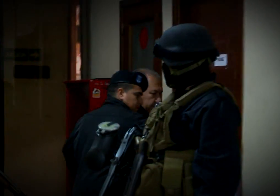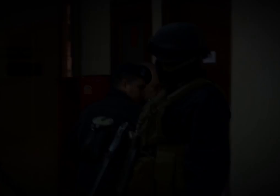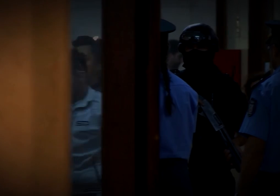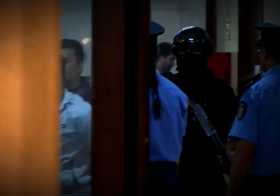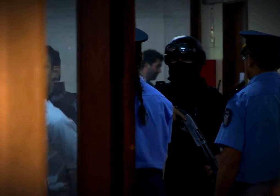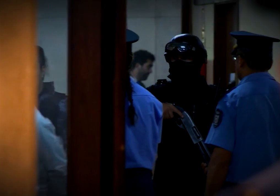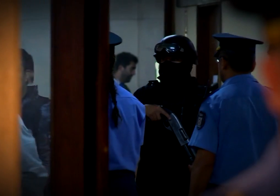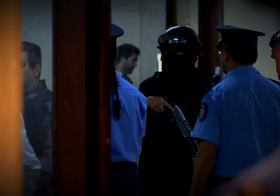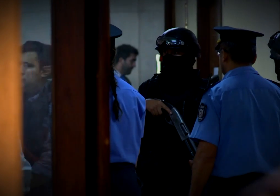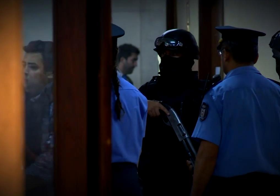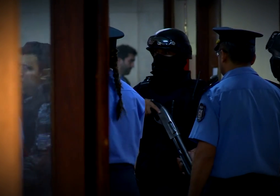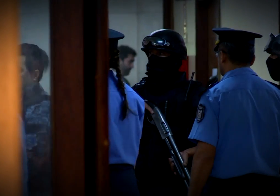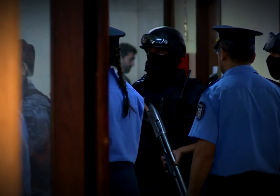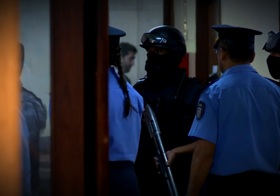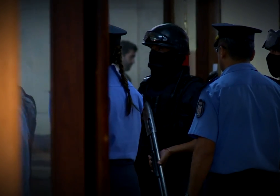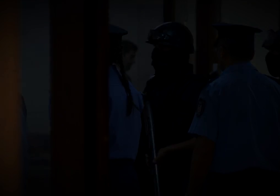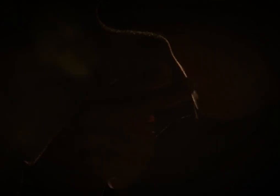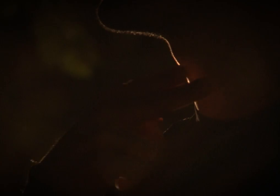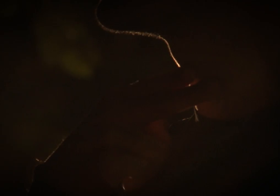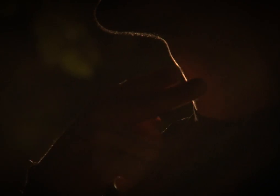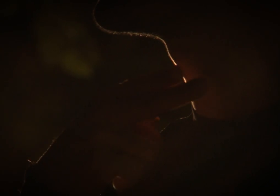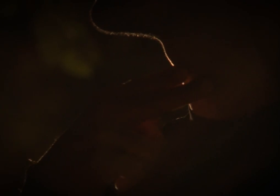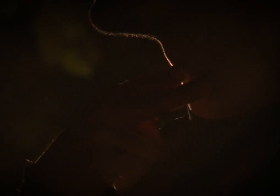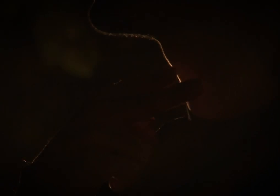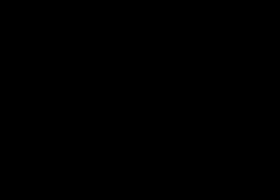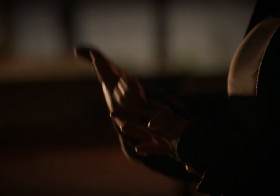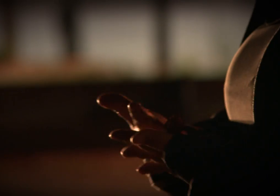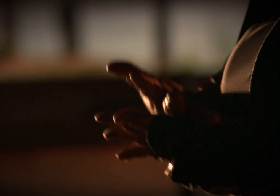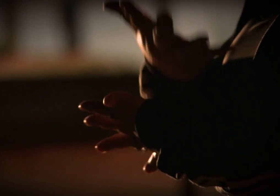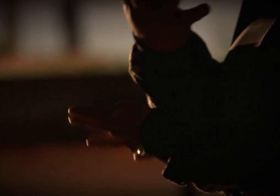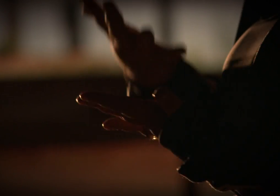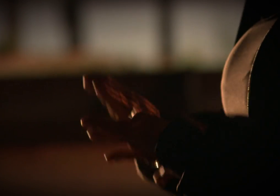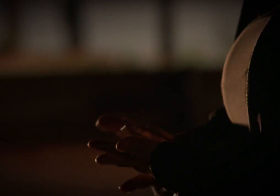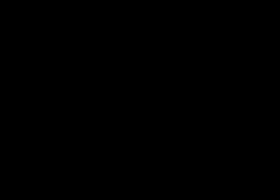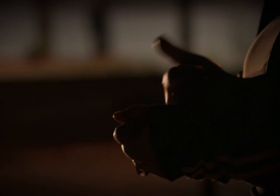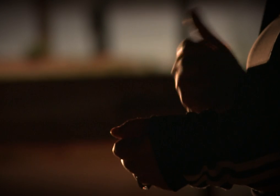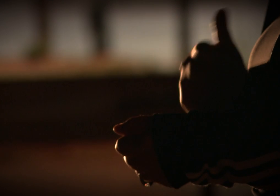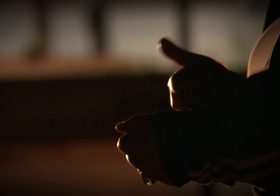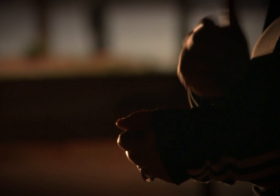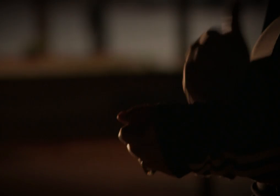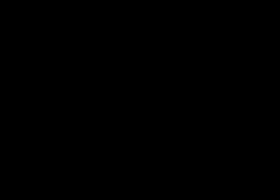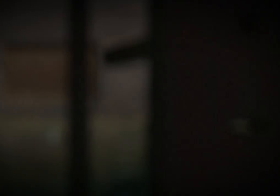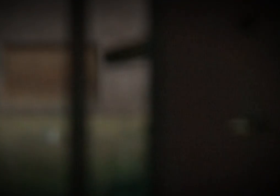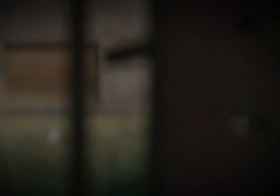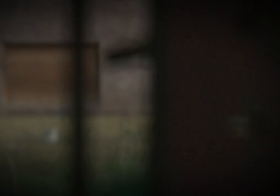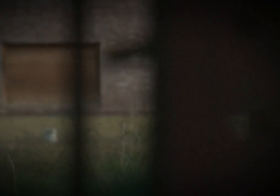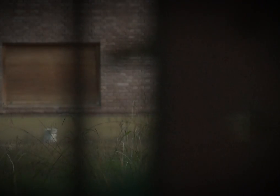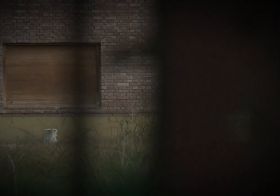establecimiento educativo. Sus testimonios son duros, crueles y duelen. Sus declaraciones son la prueba viviente de lo que